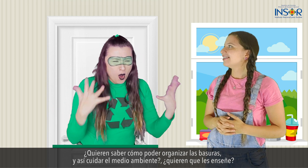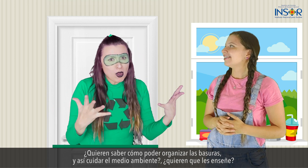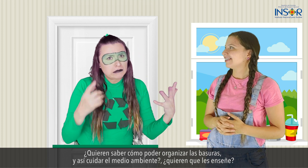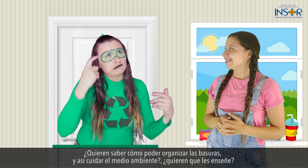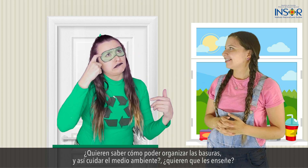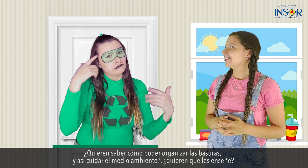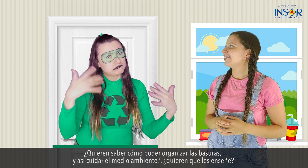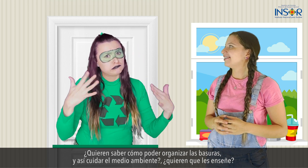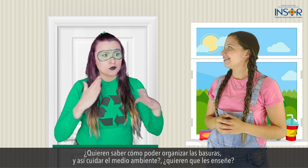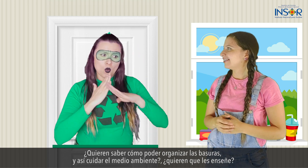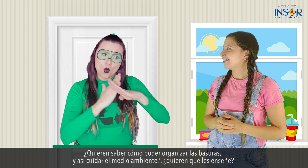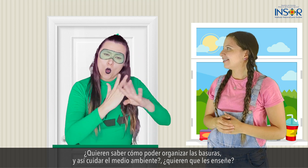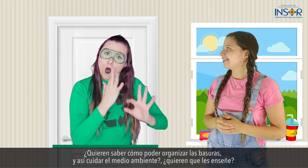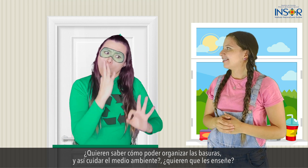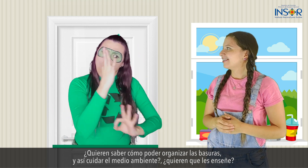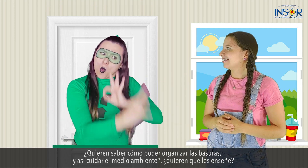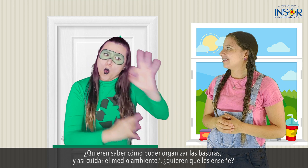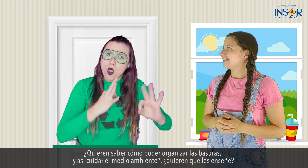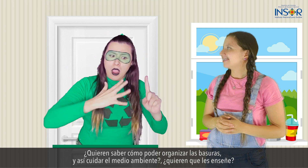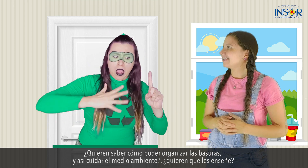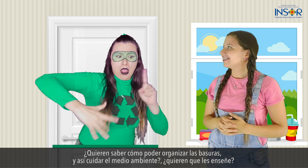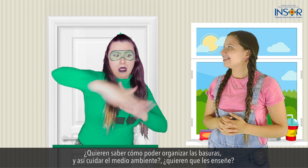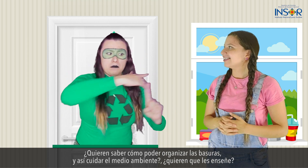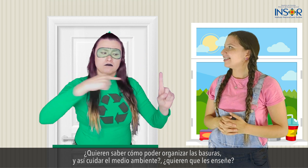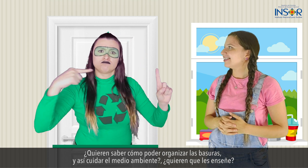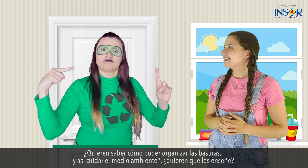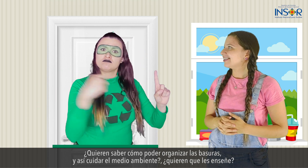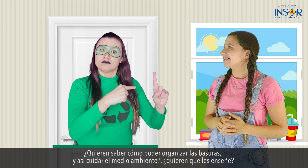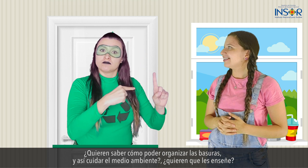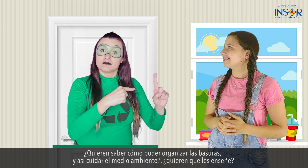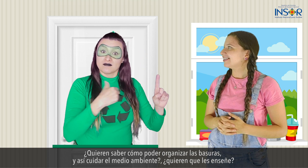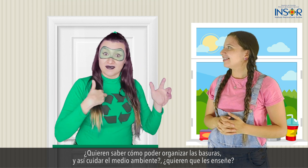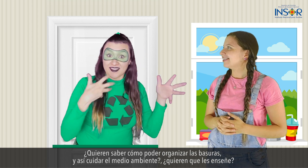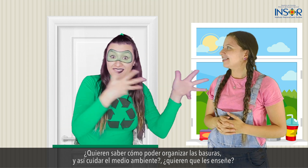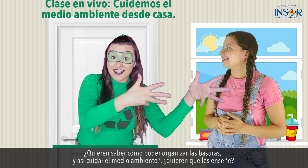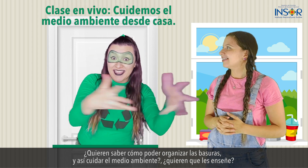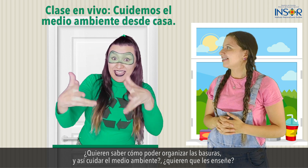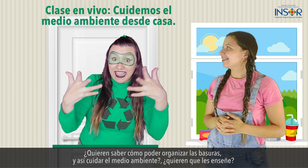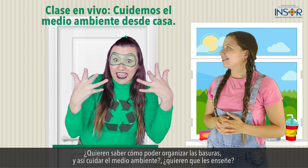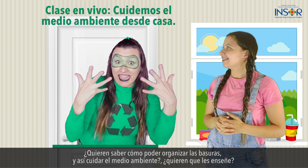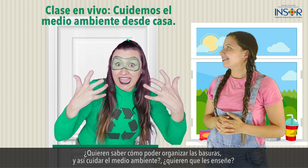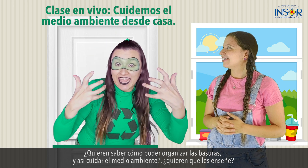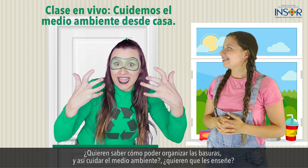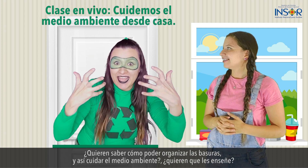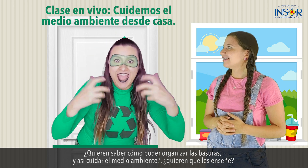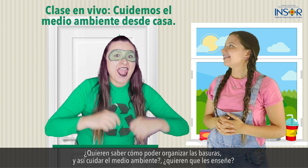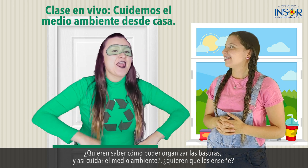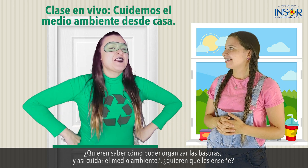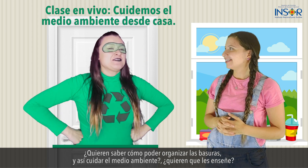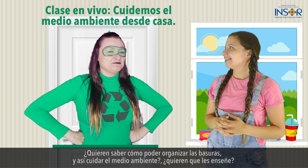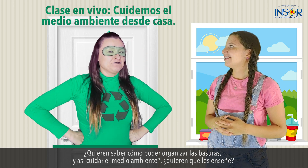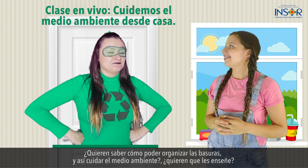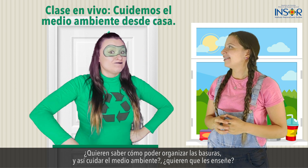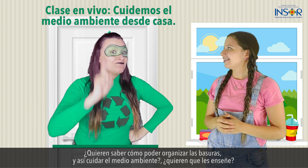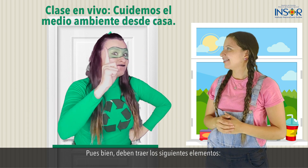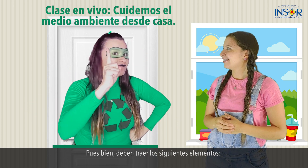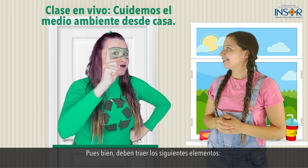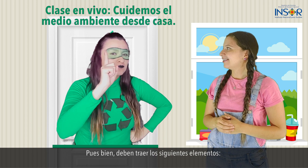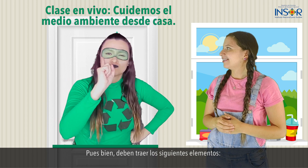basuras y así cuidar el medio ambiente? ¿Quieren que les enseñe? Pues